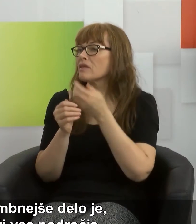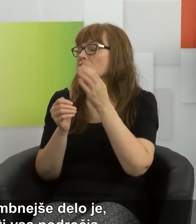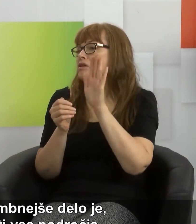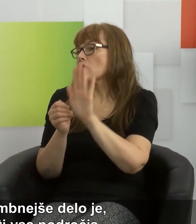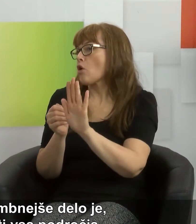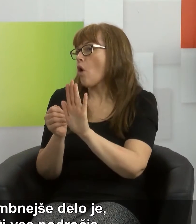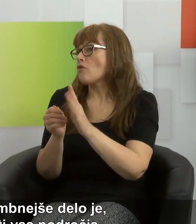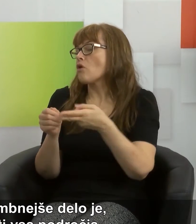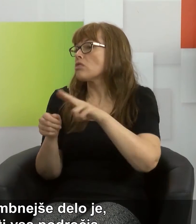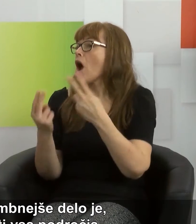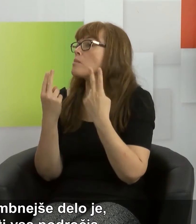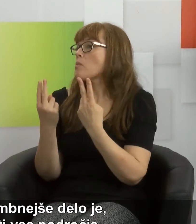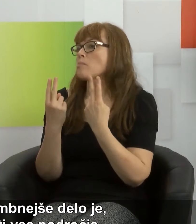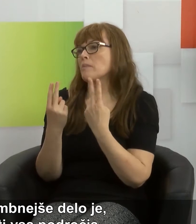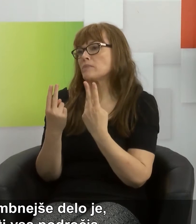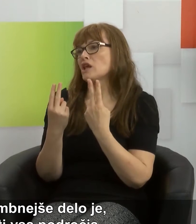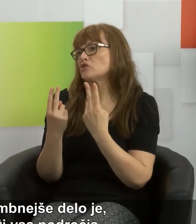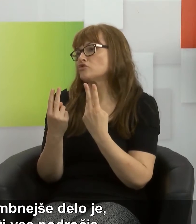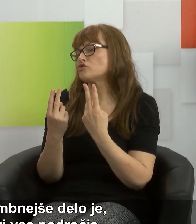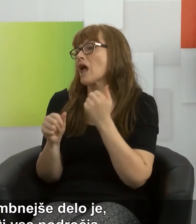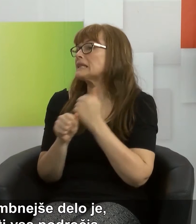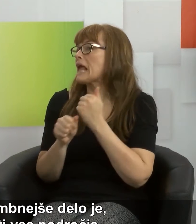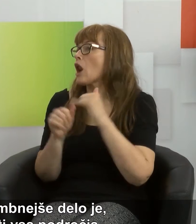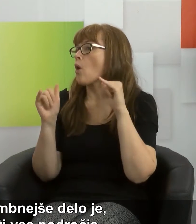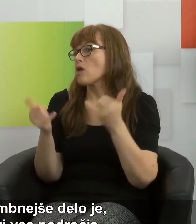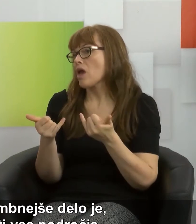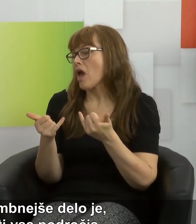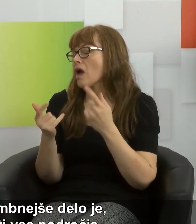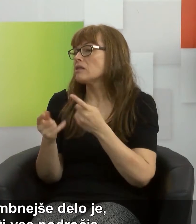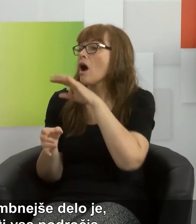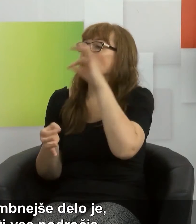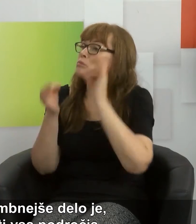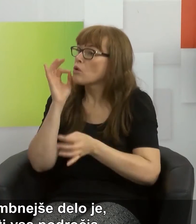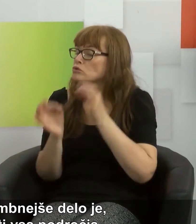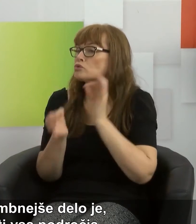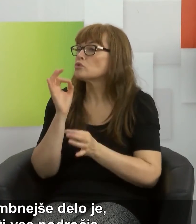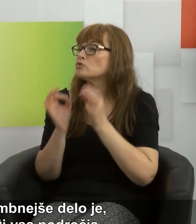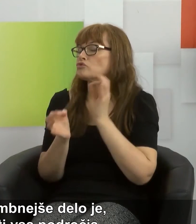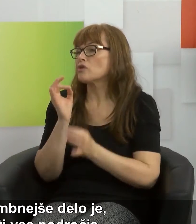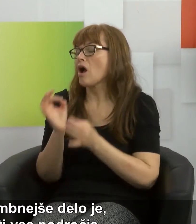Njegovo najpomembnejše delo je, da skuša